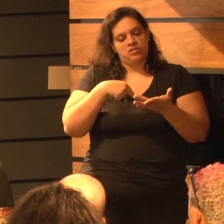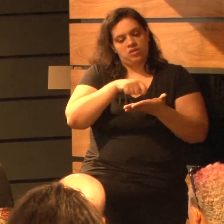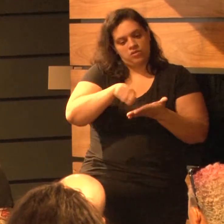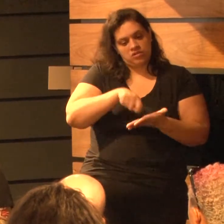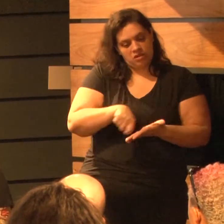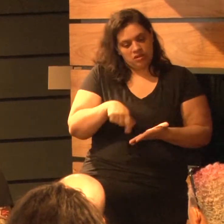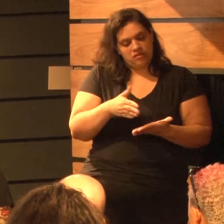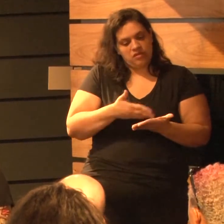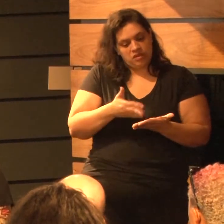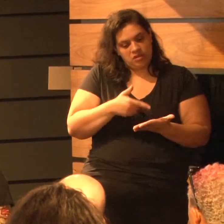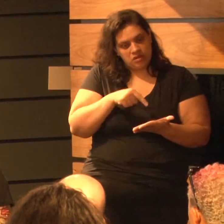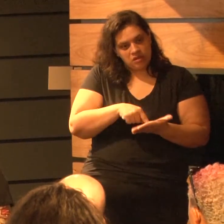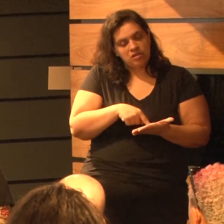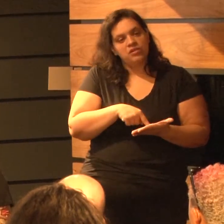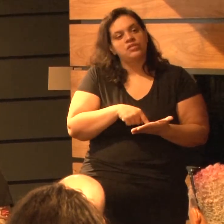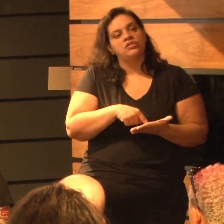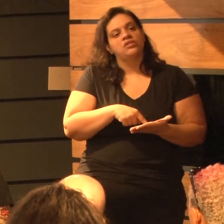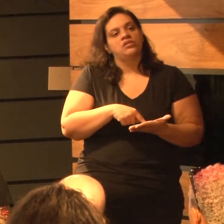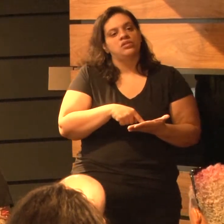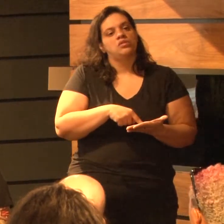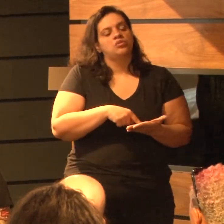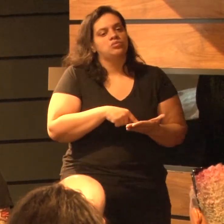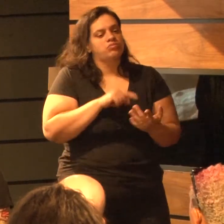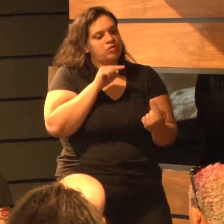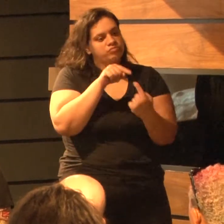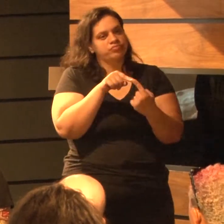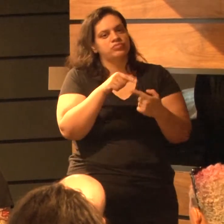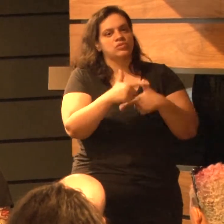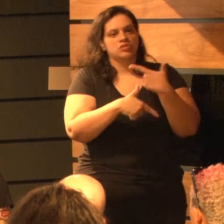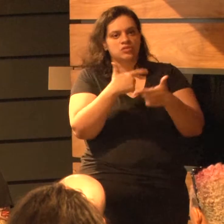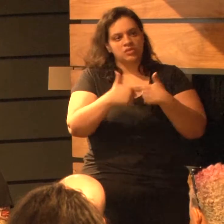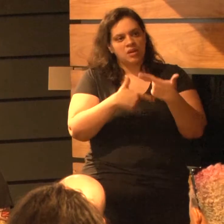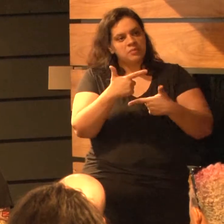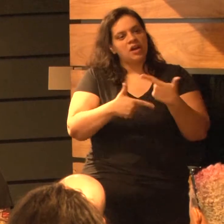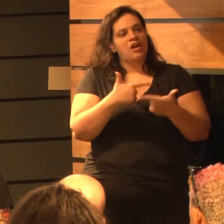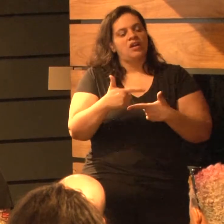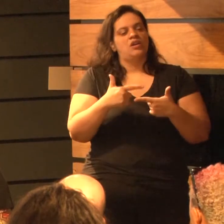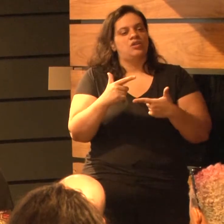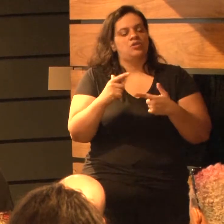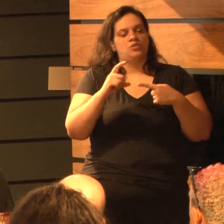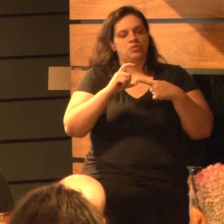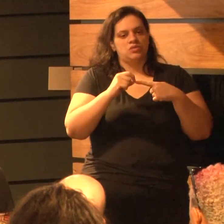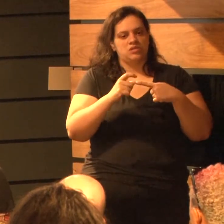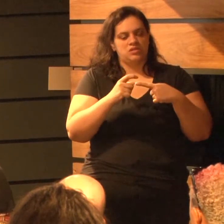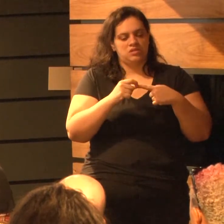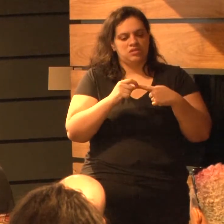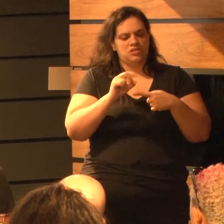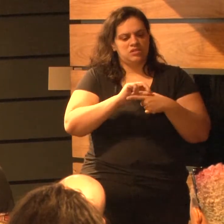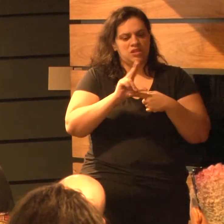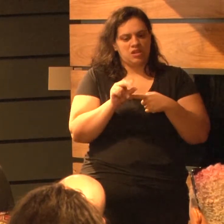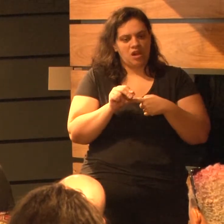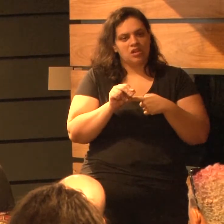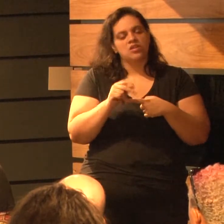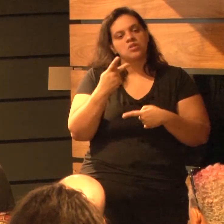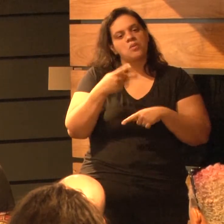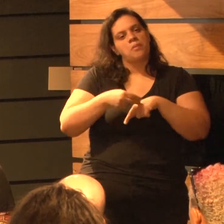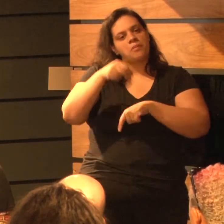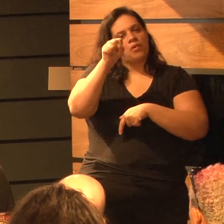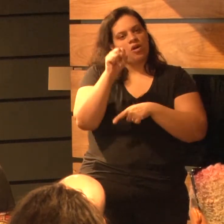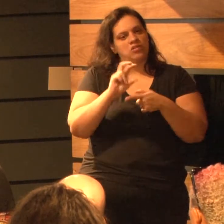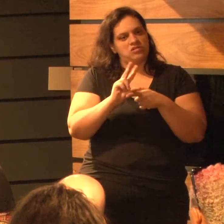livro para um trabalho do SENAC, da pós-graduação do SENAC.